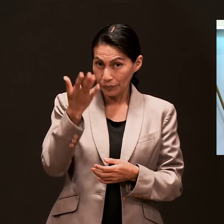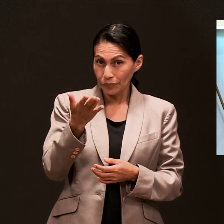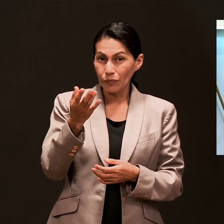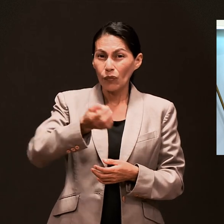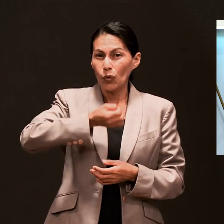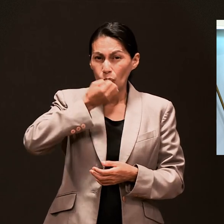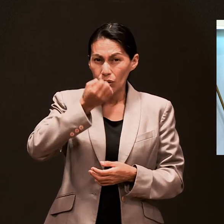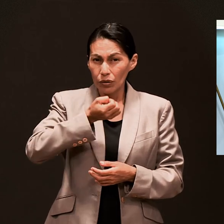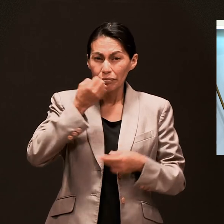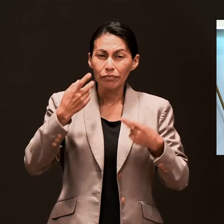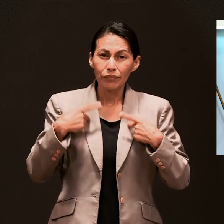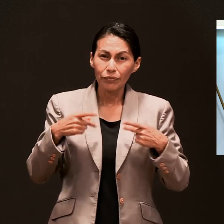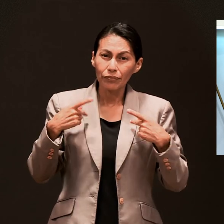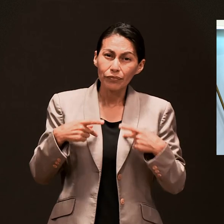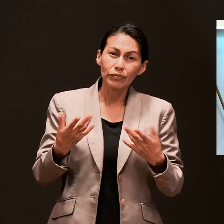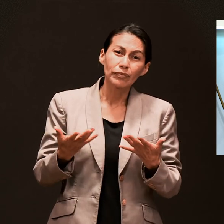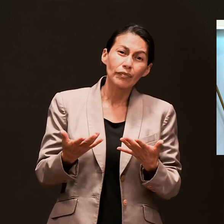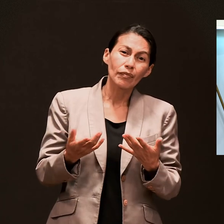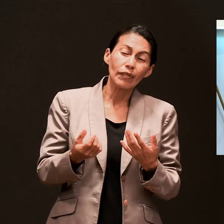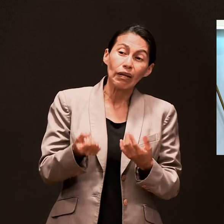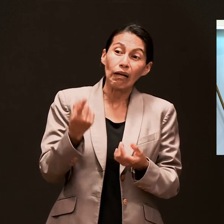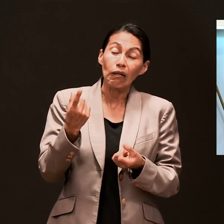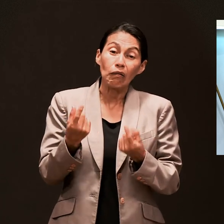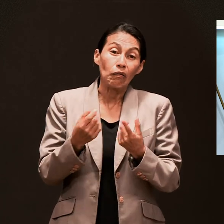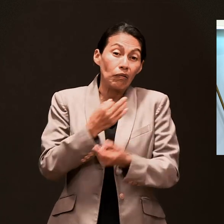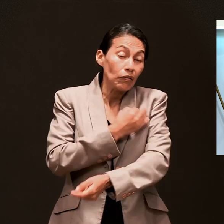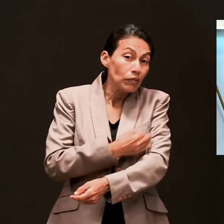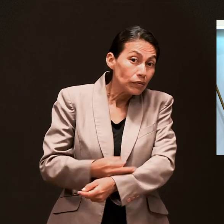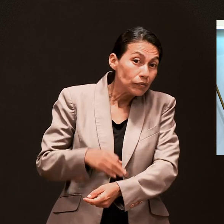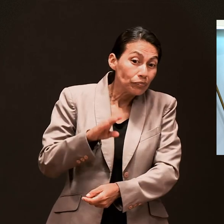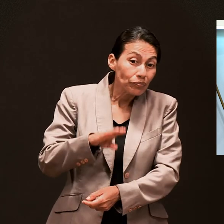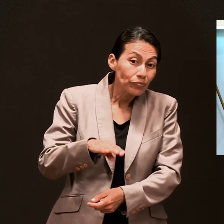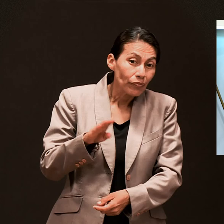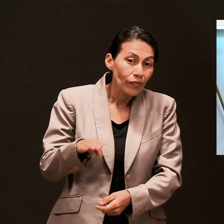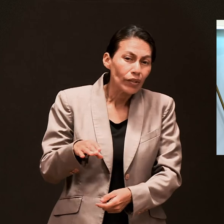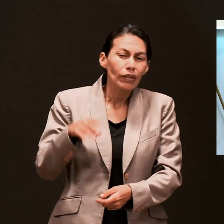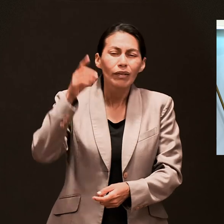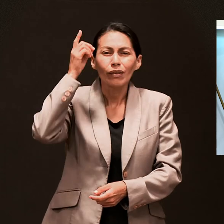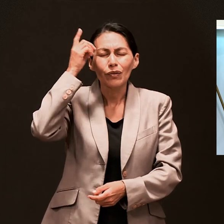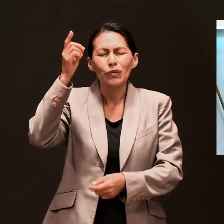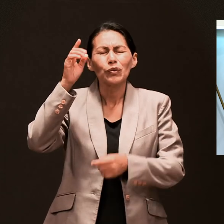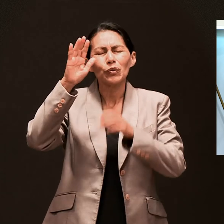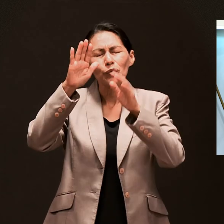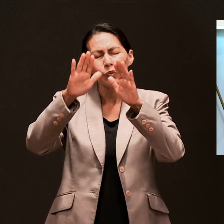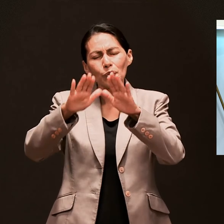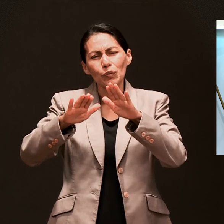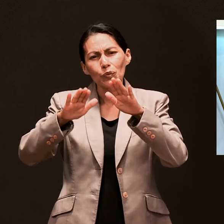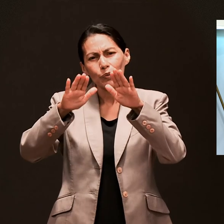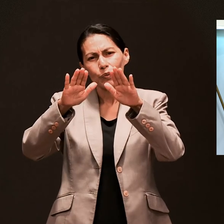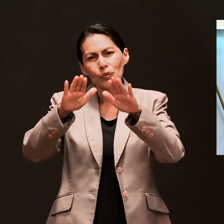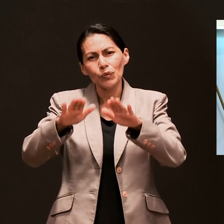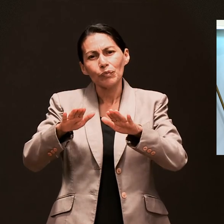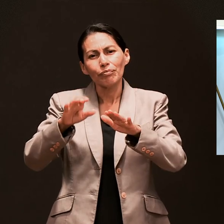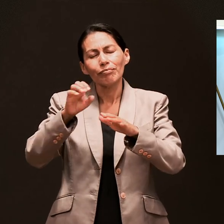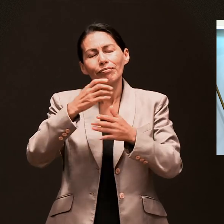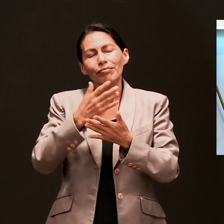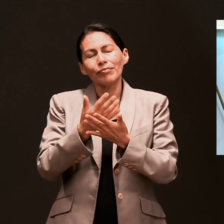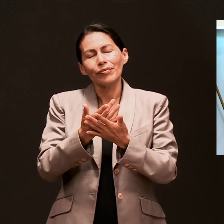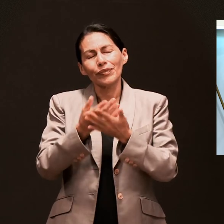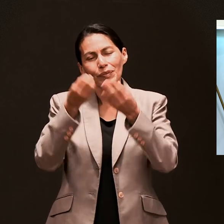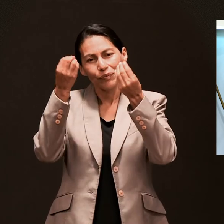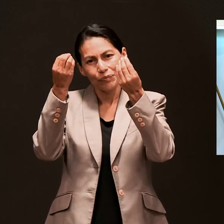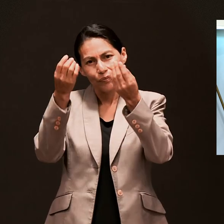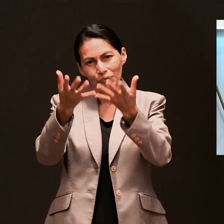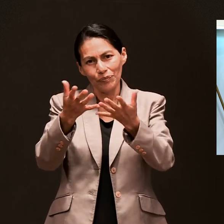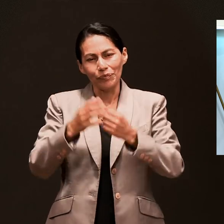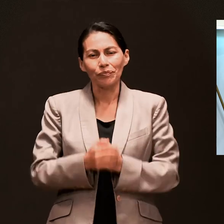olvidemos seguir orando por aquellos que han perdido un ser querido para que Dios los consuele les alabanza con